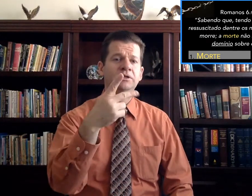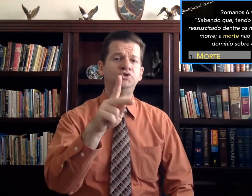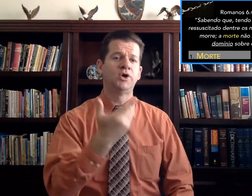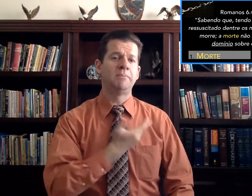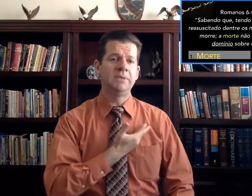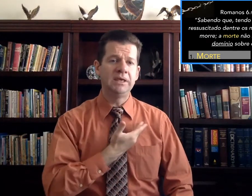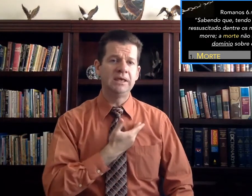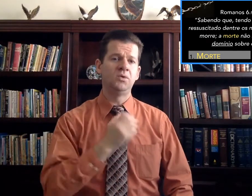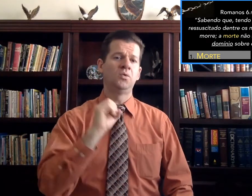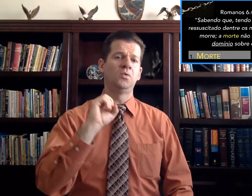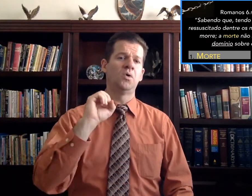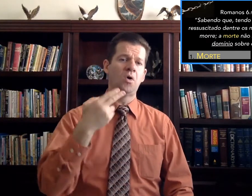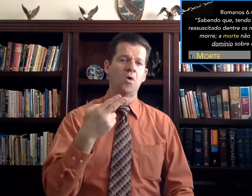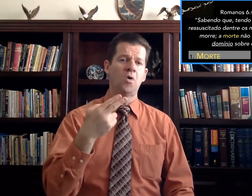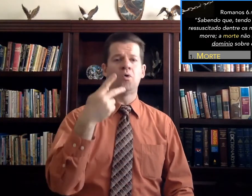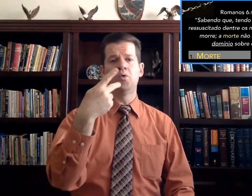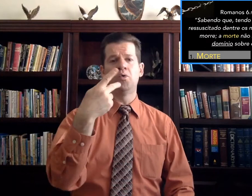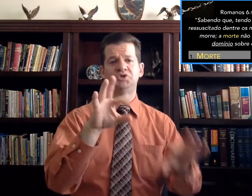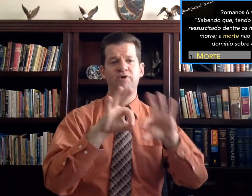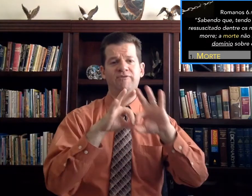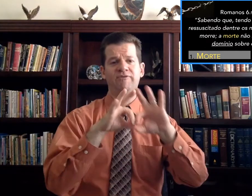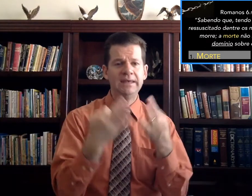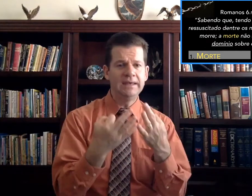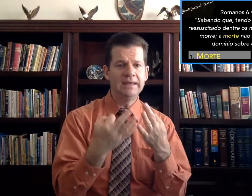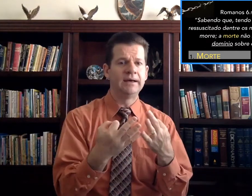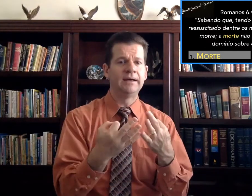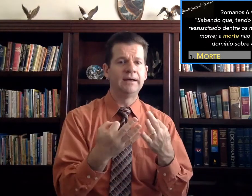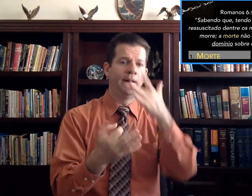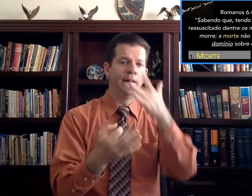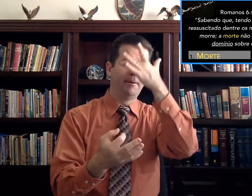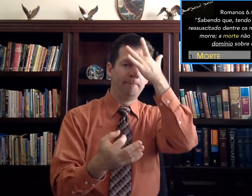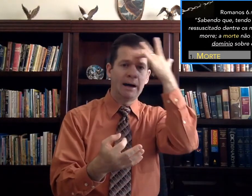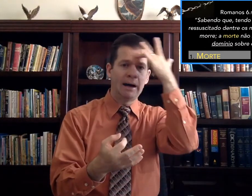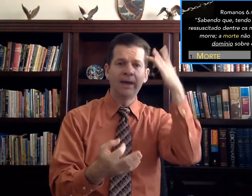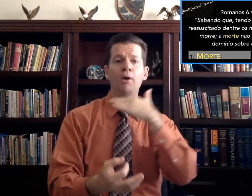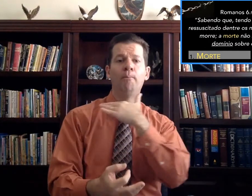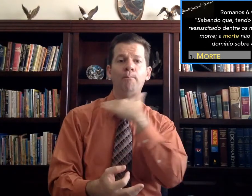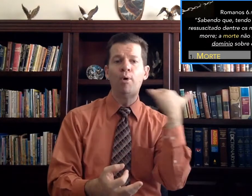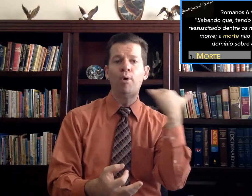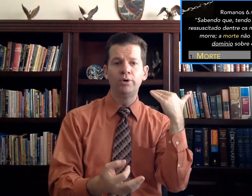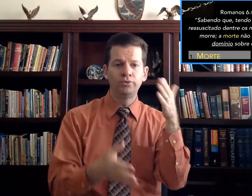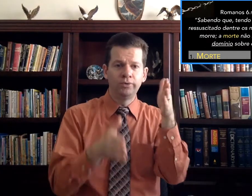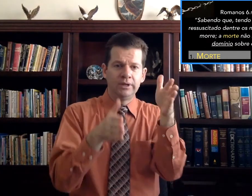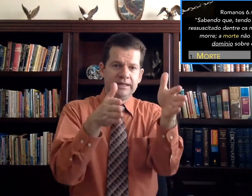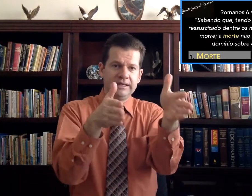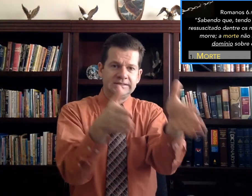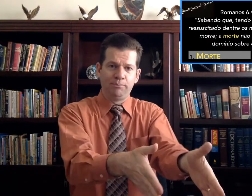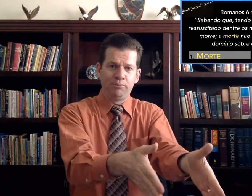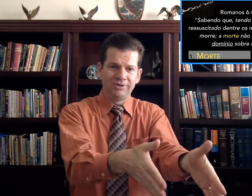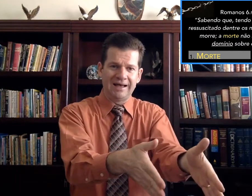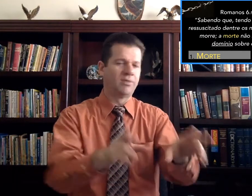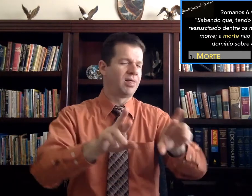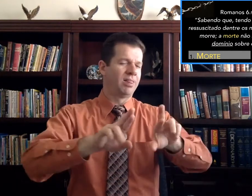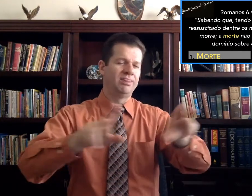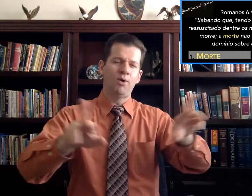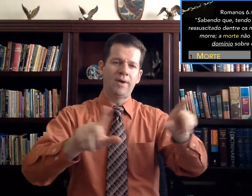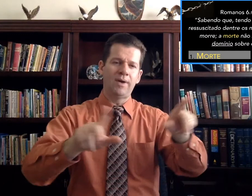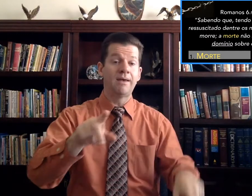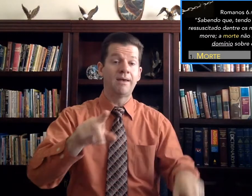seu amigo ou a sua família, alguém morto e sepultado. Não é. É